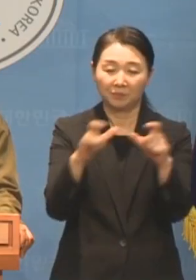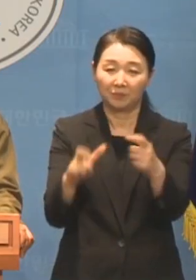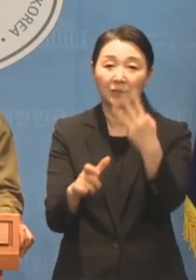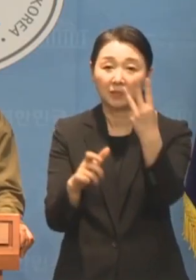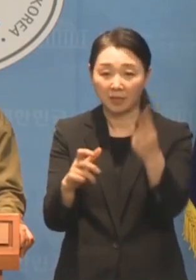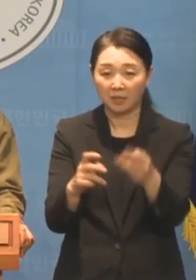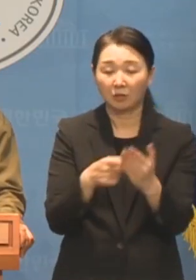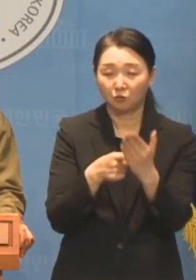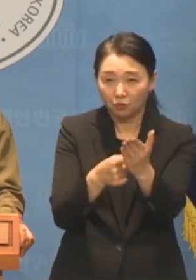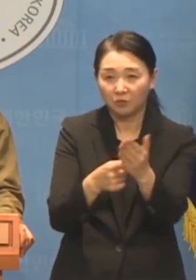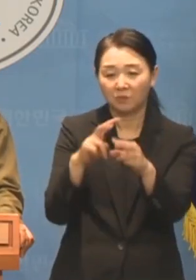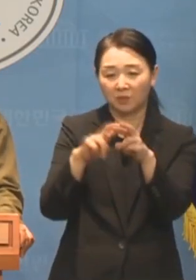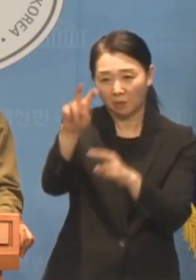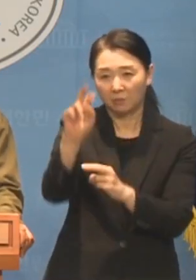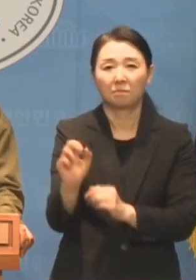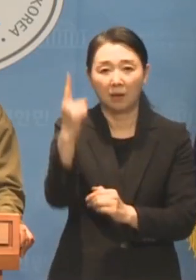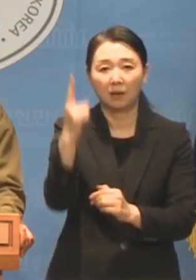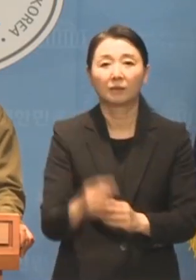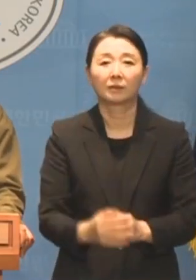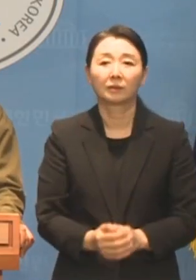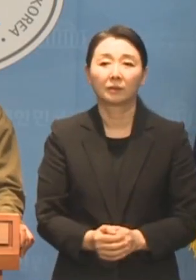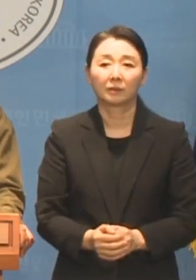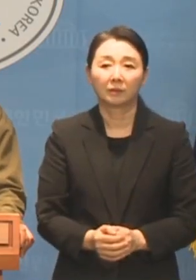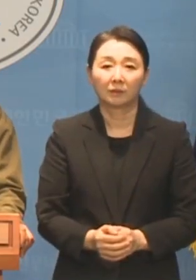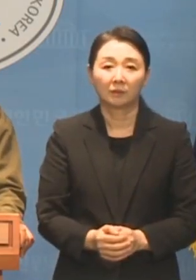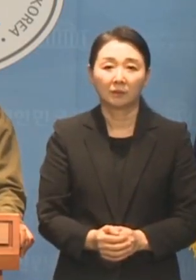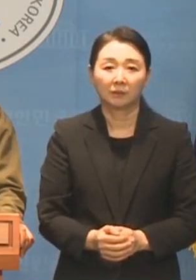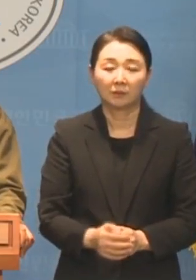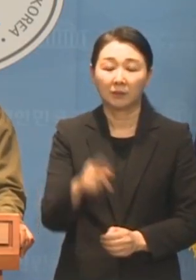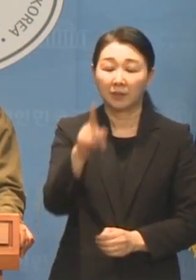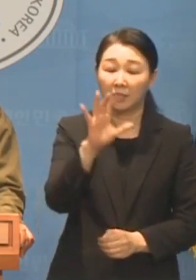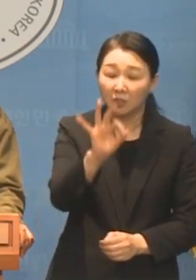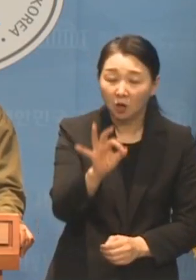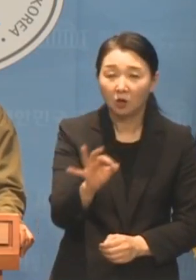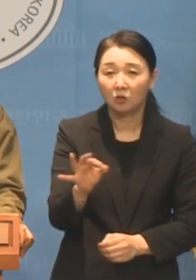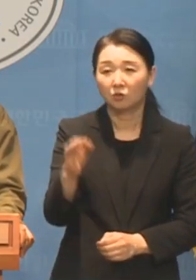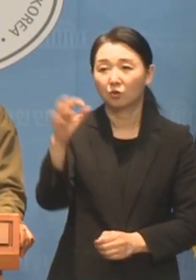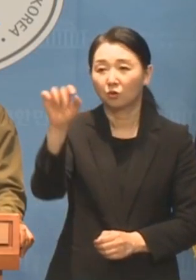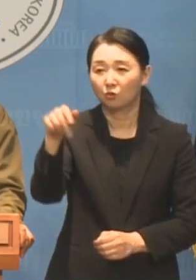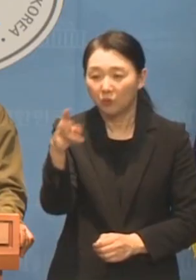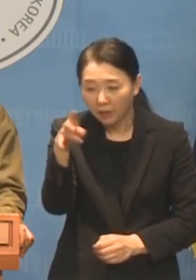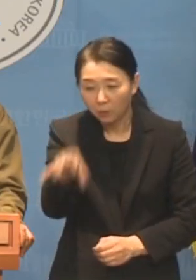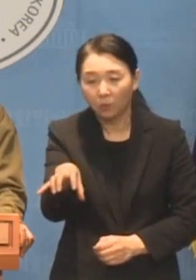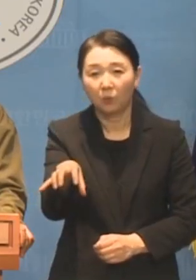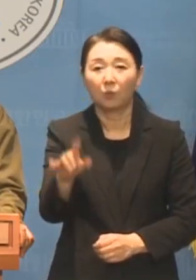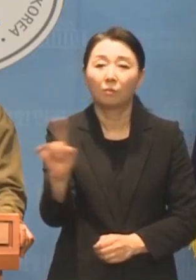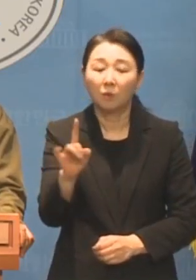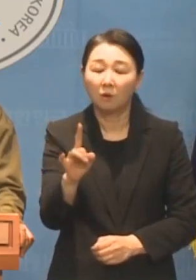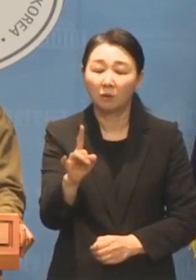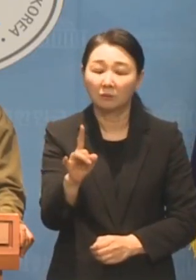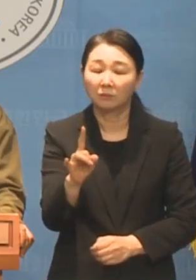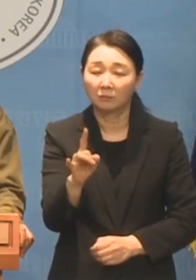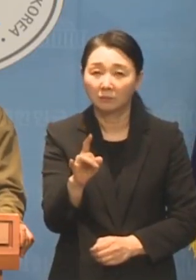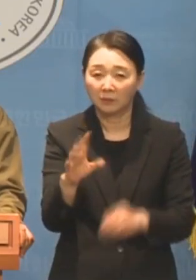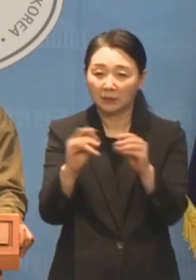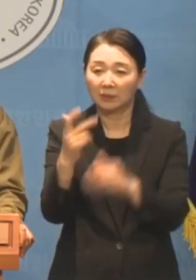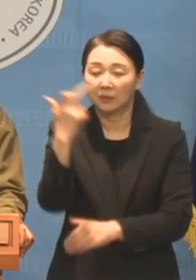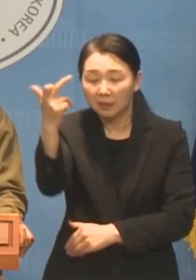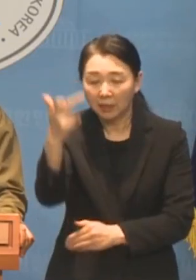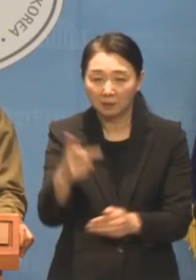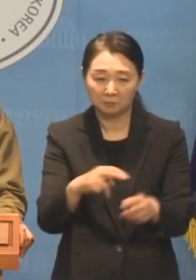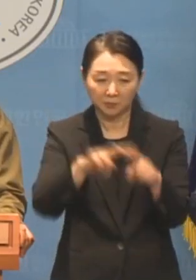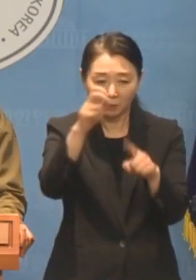추진하고 있는 케이블카 때문입니다. 산청과 구례군은 지리산에 케이블카를 설치하기 위하여